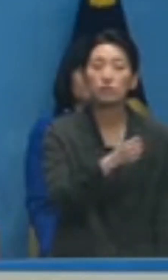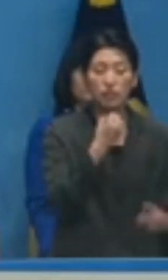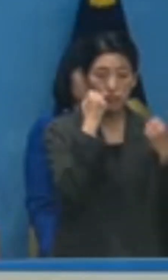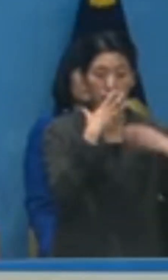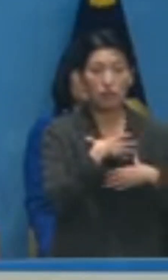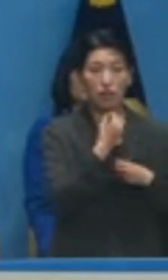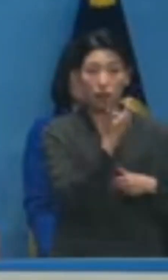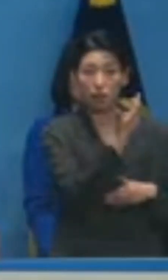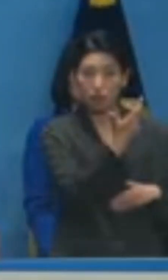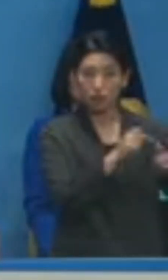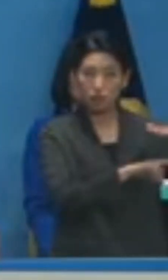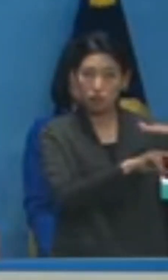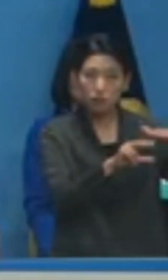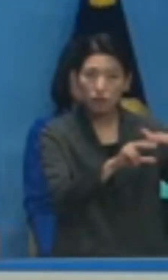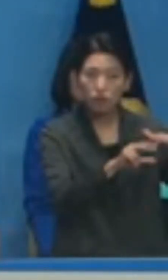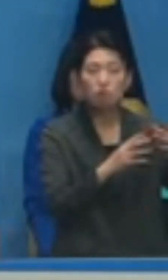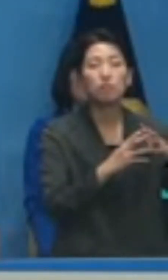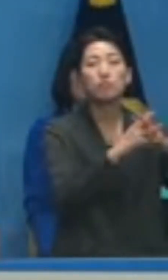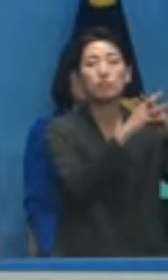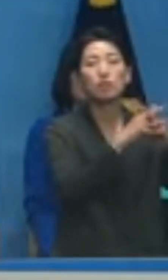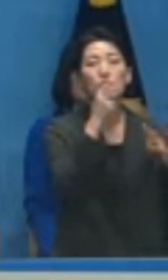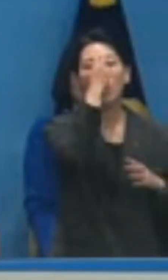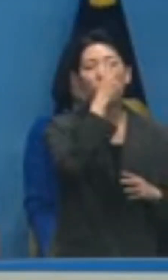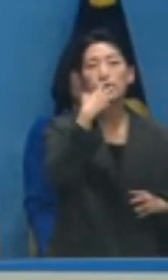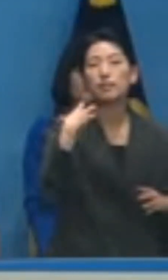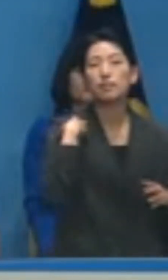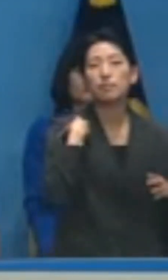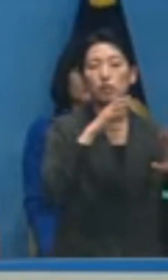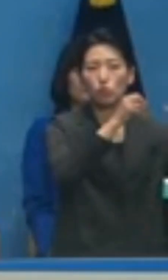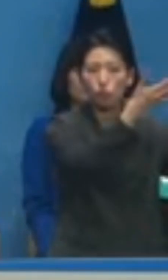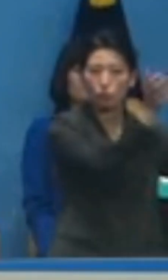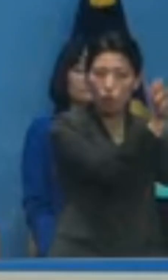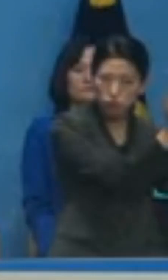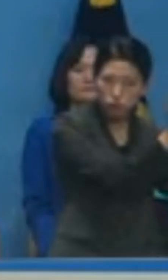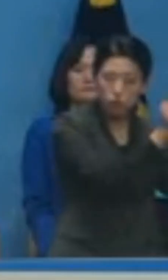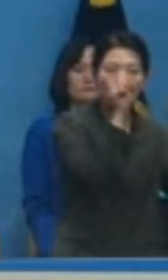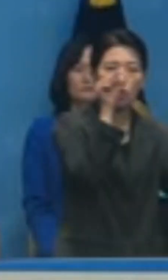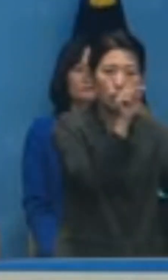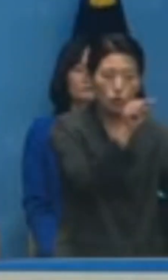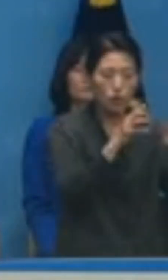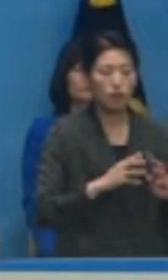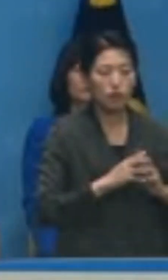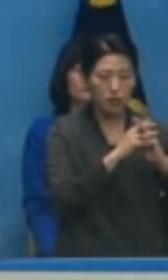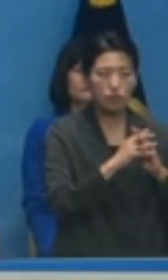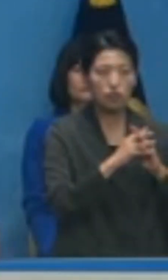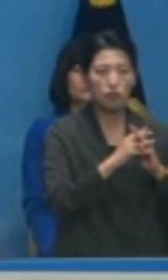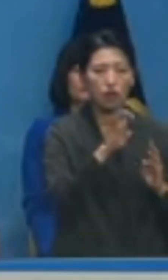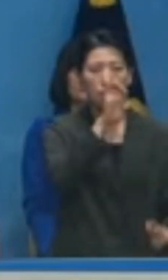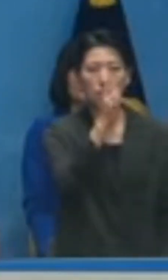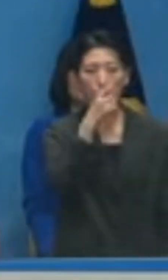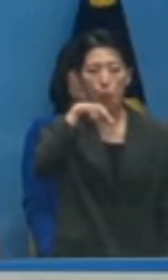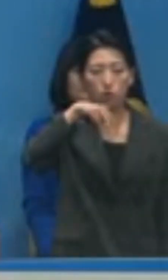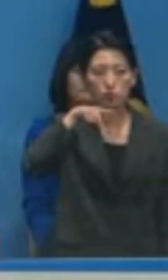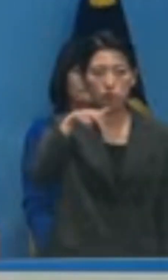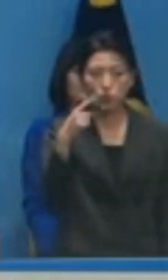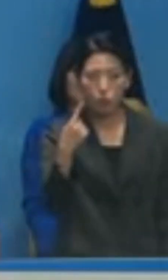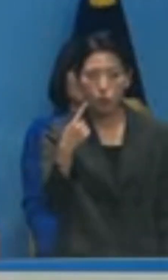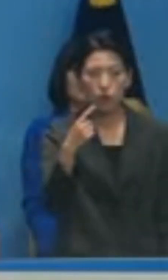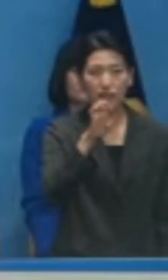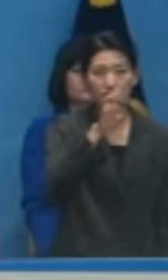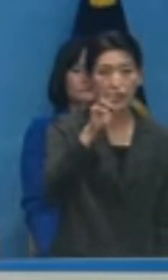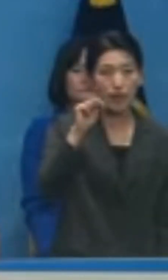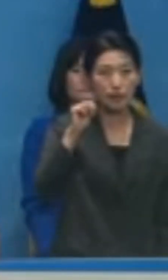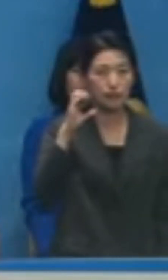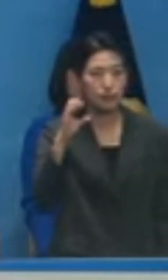국토교통부와 국가철도공단 시행사인 넥스트레인 시공사인 포스코 ENC는 해명하고 풀어야 할